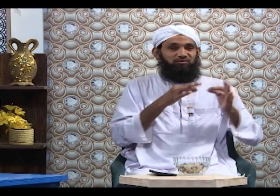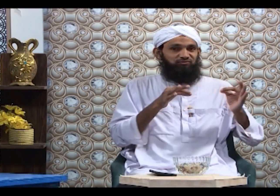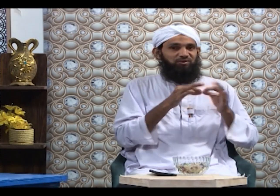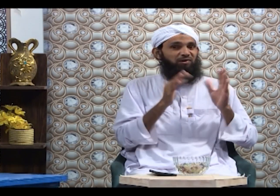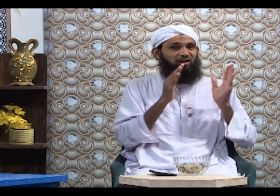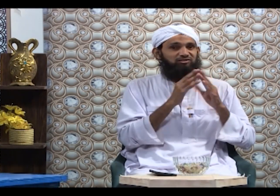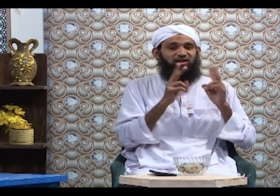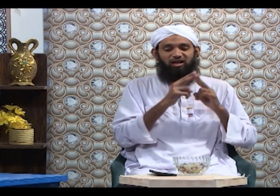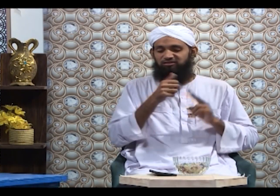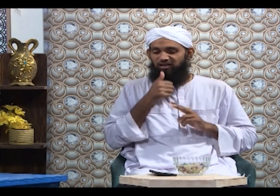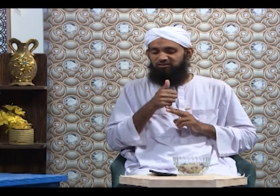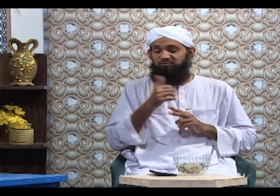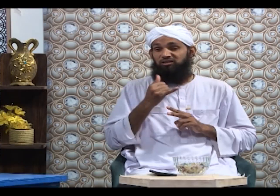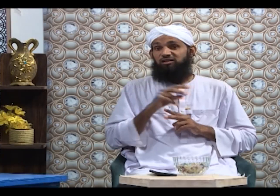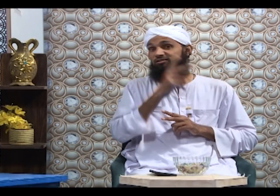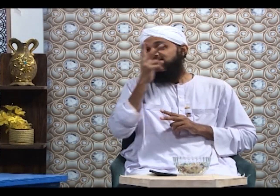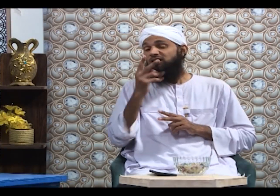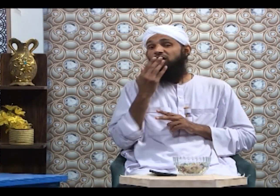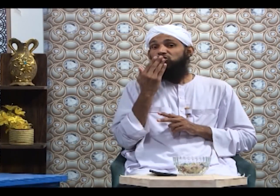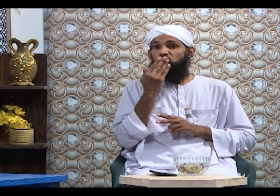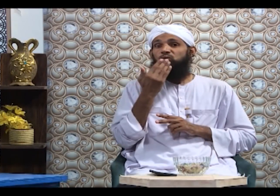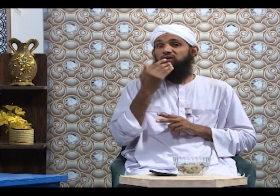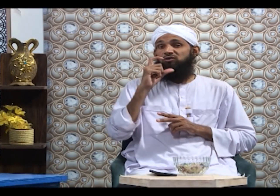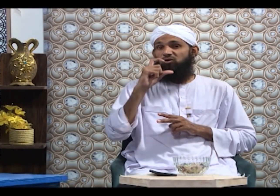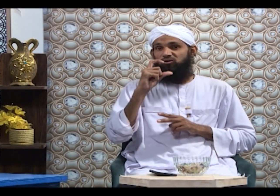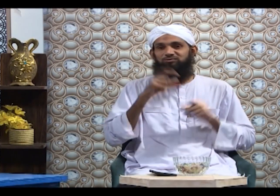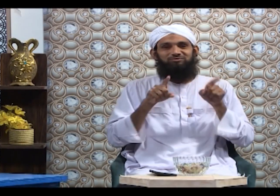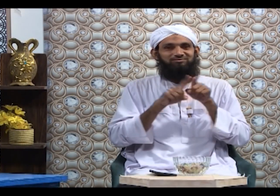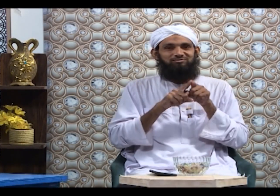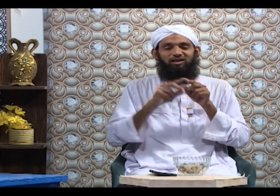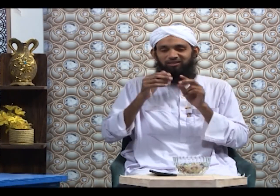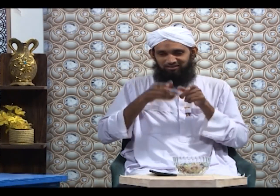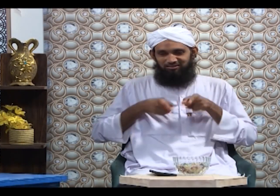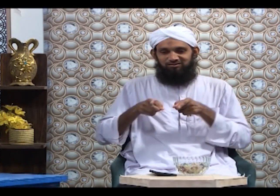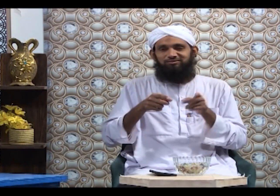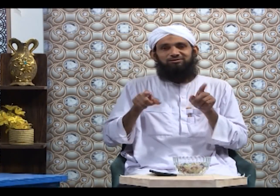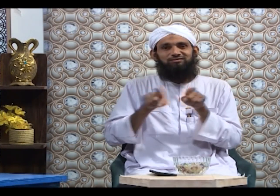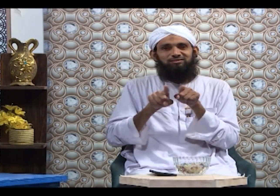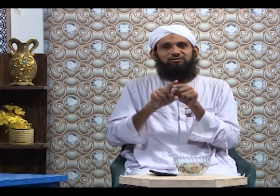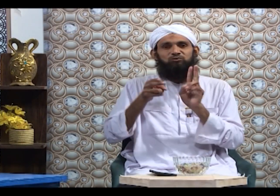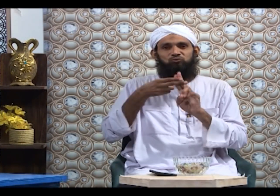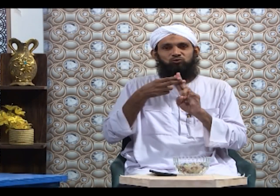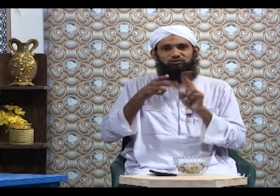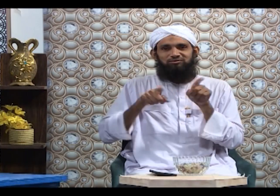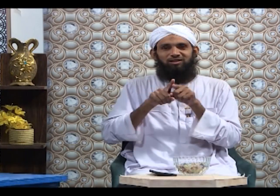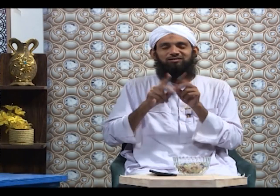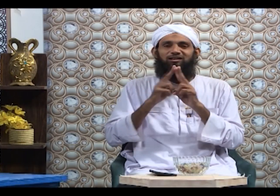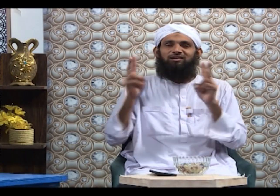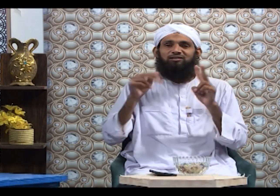ہو، مگر آپ کا بچہ جس اسکول یا کالج میں جاتا ہے یا گلی محلے کے دوستوں کے ساتھ اٹھتا بیٹھتا ہے، ان میں ہر طرح کے اچھے